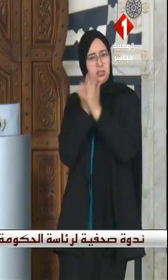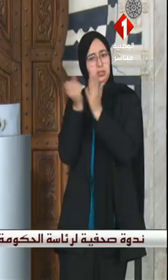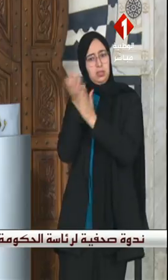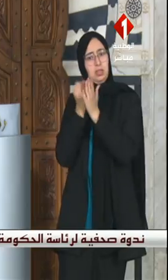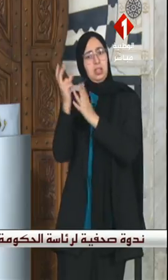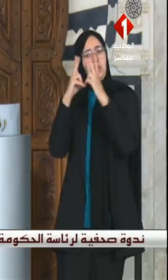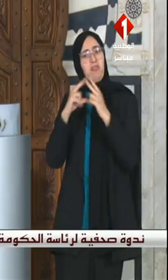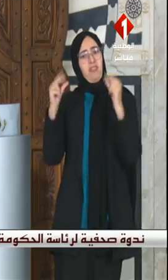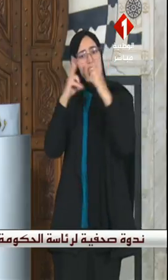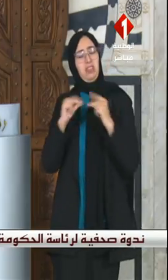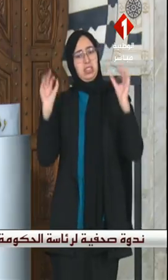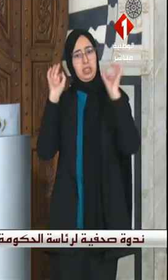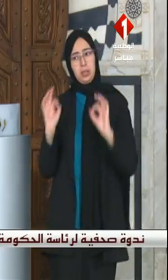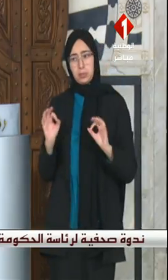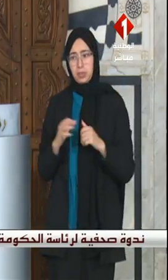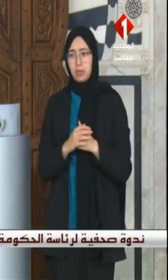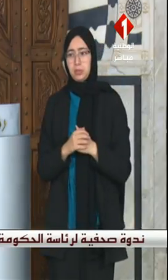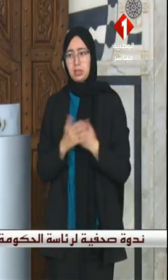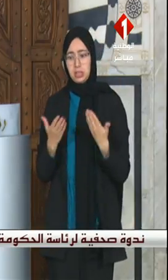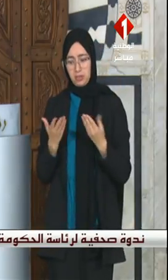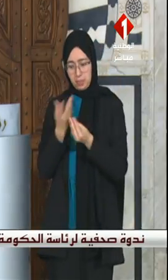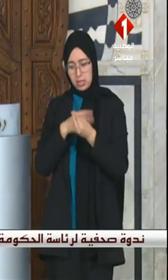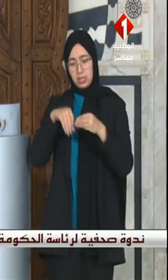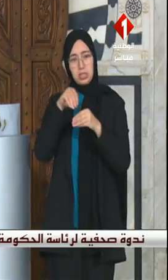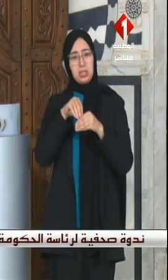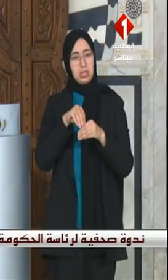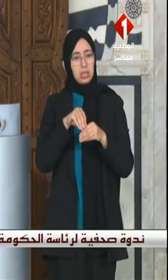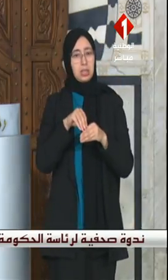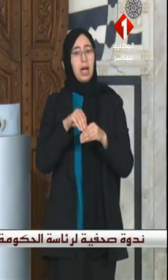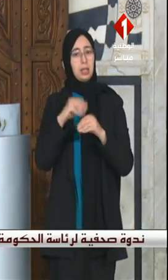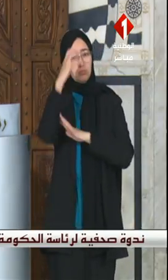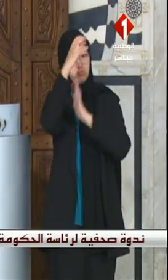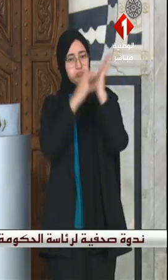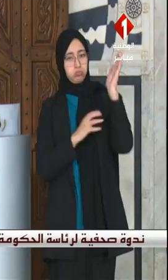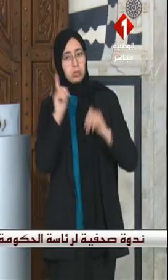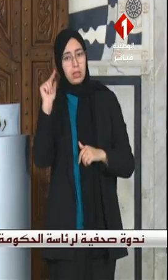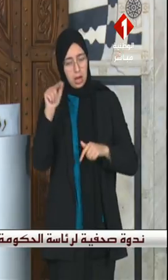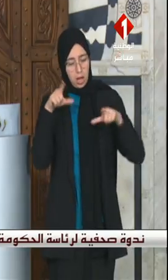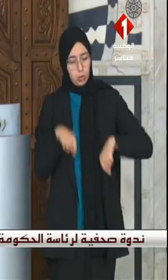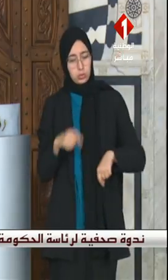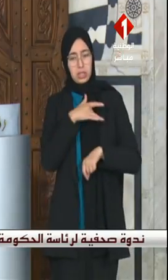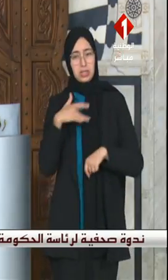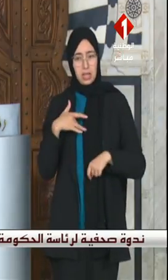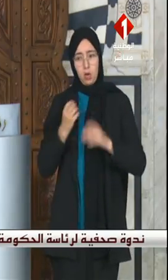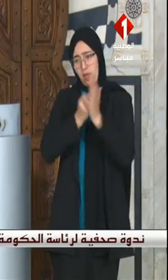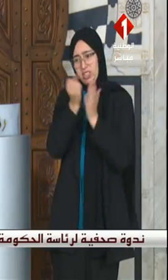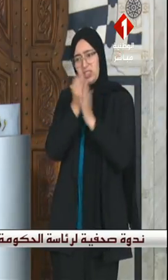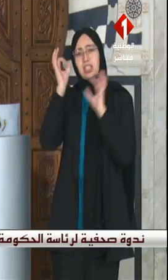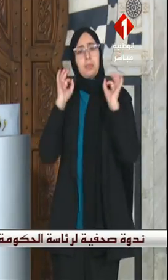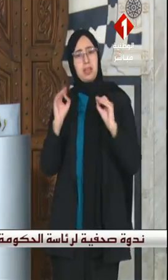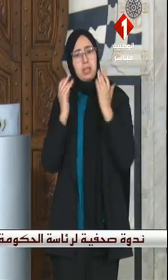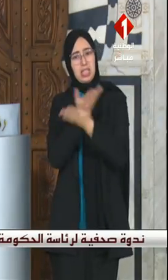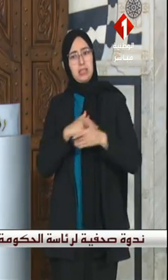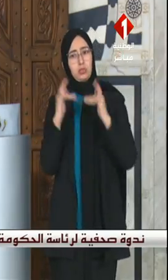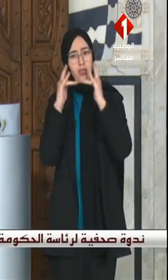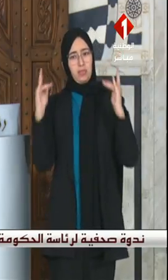الأسرة، وإذا كان فما حاجة إضافية جديدة تجمو تلقاوها في وزارة الصحة، يظل أعطاكم جميع المعطيات